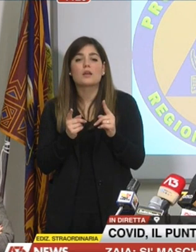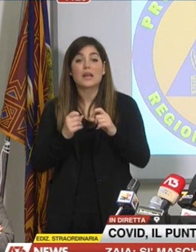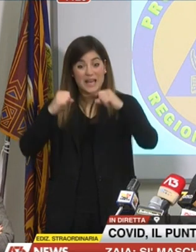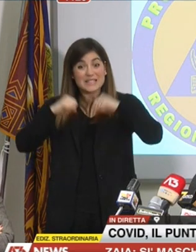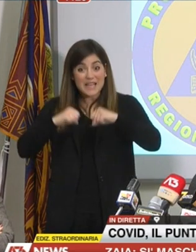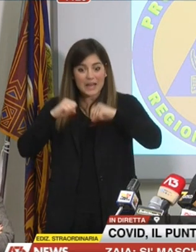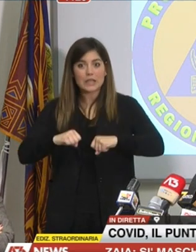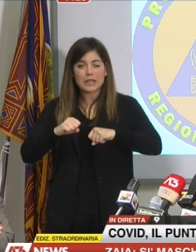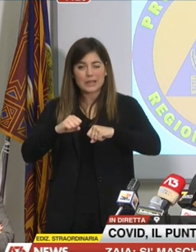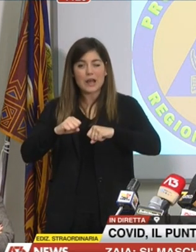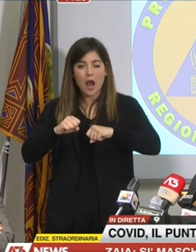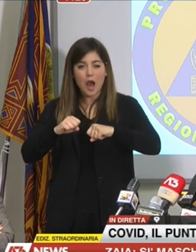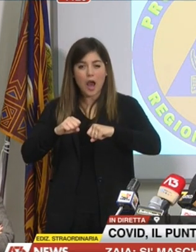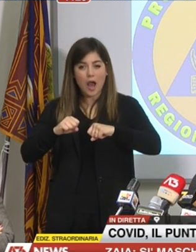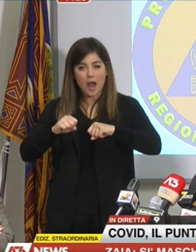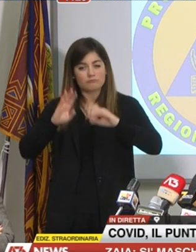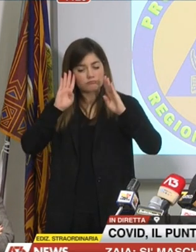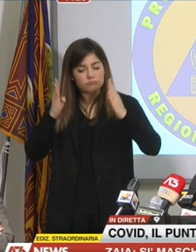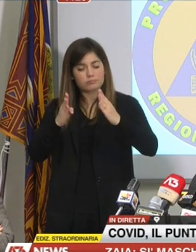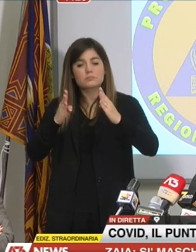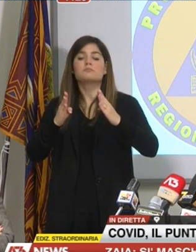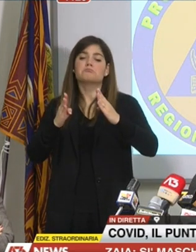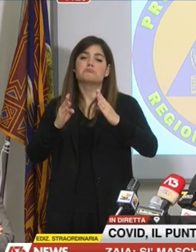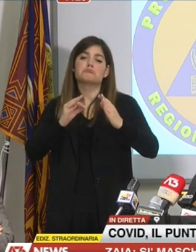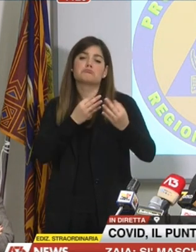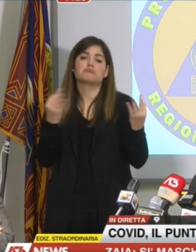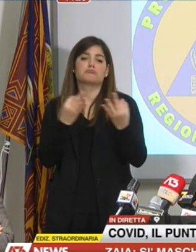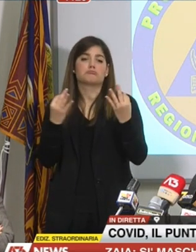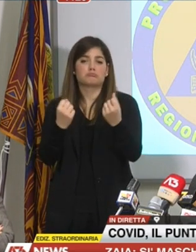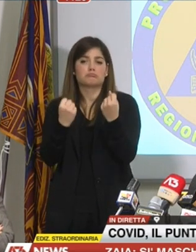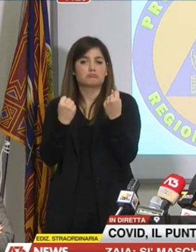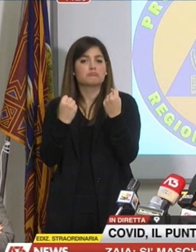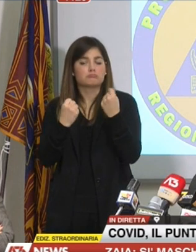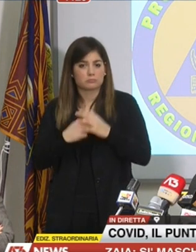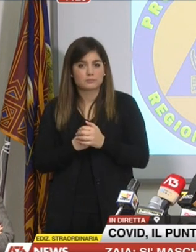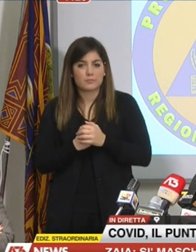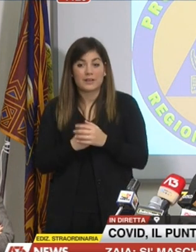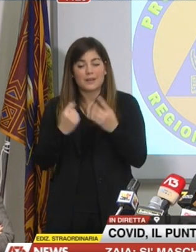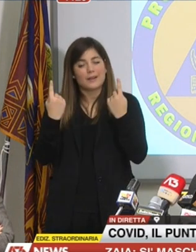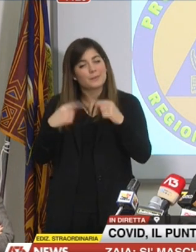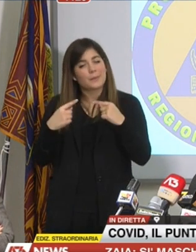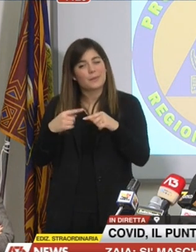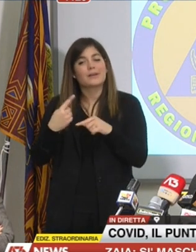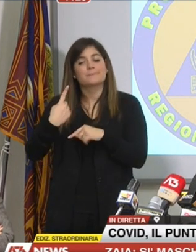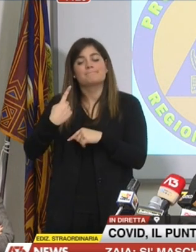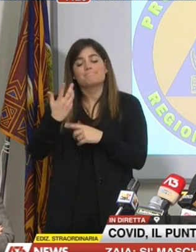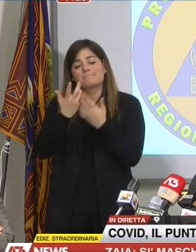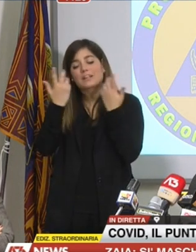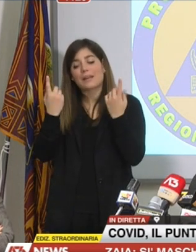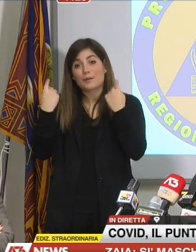sta rispondendo bene. E io l'altra volta ho detto, consideriamola un'esercitazione, è un'esercitazione pesante,